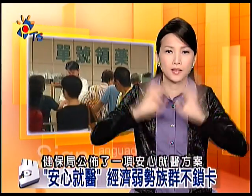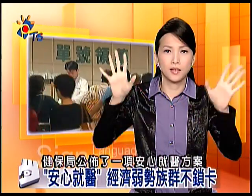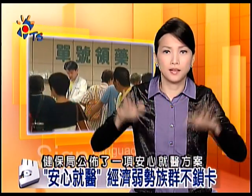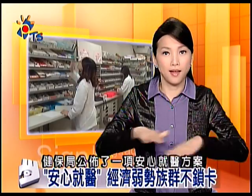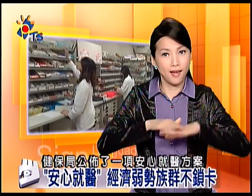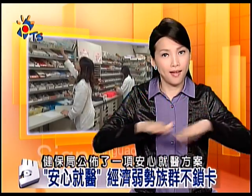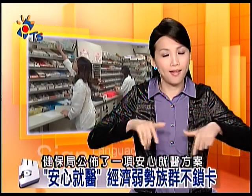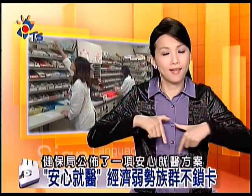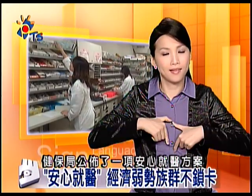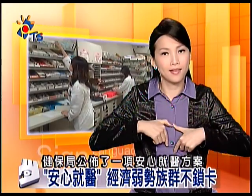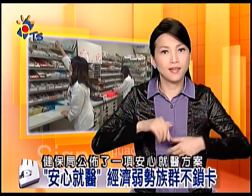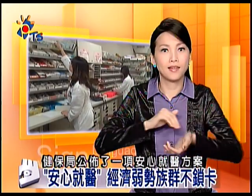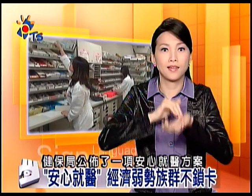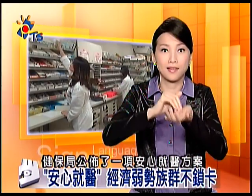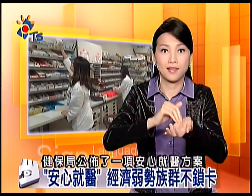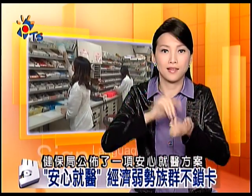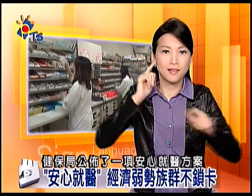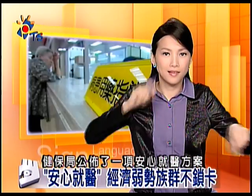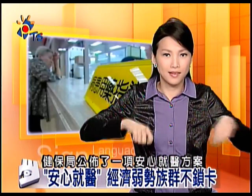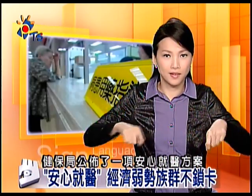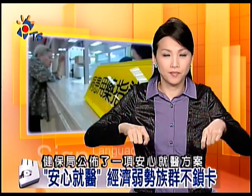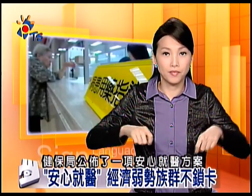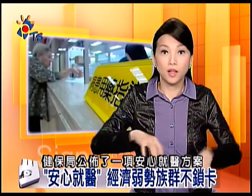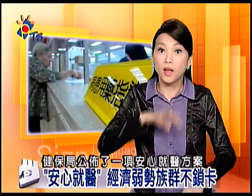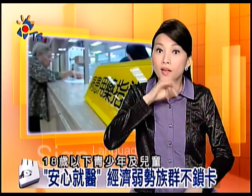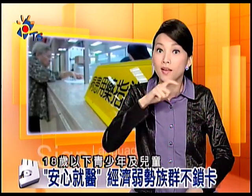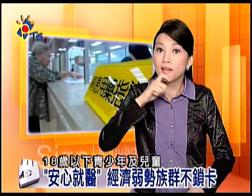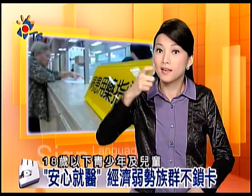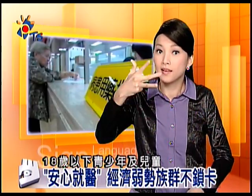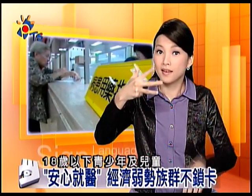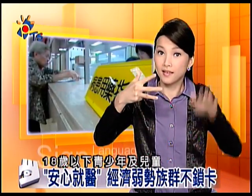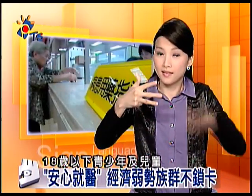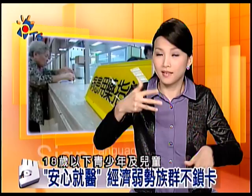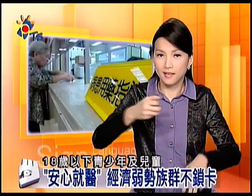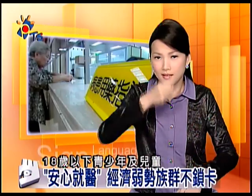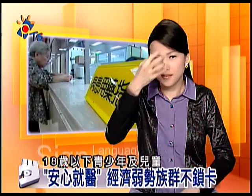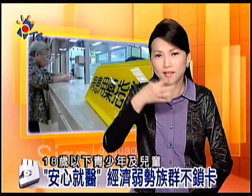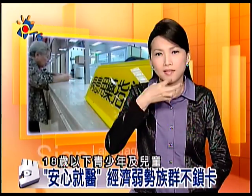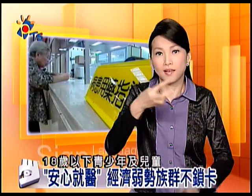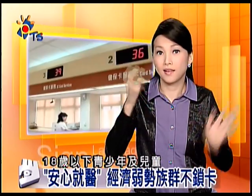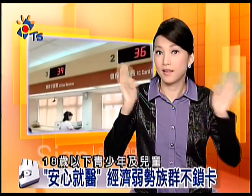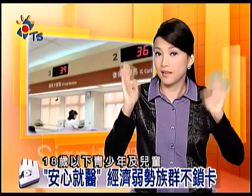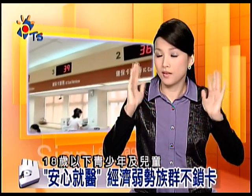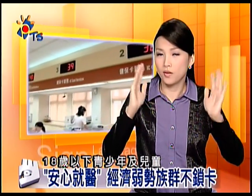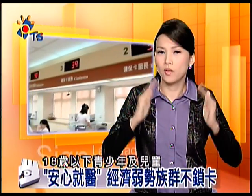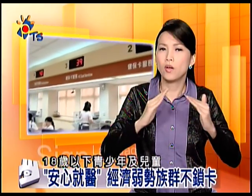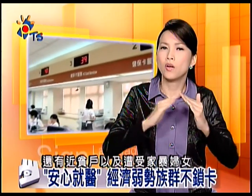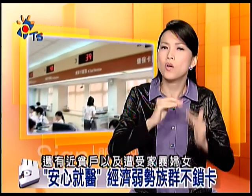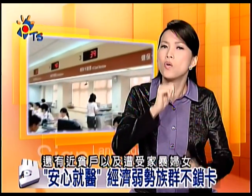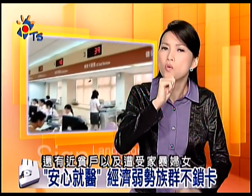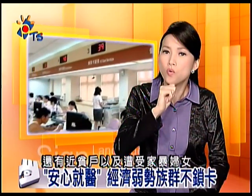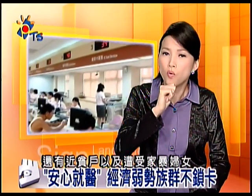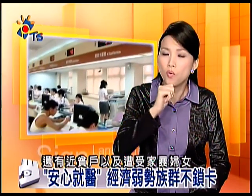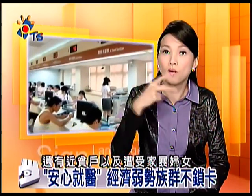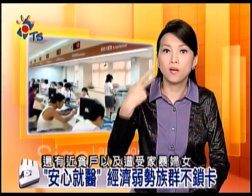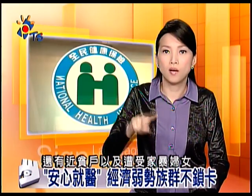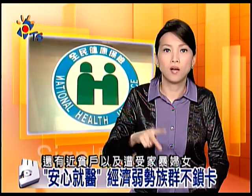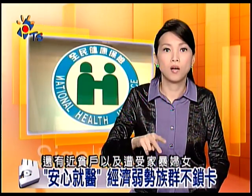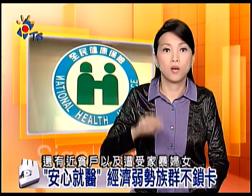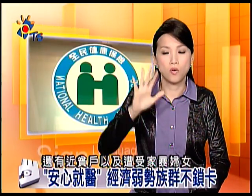保局公布了一项安心就医方案，18岁以下青少年及儿童，还有净贫户以